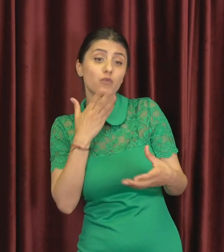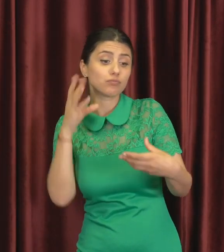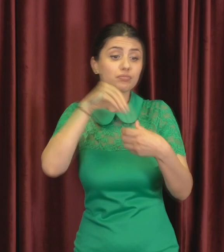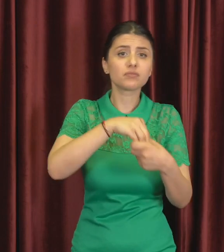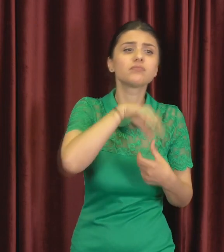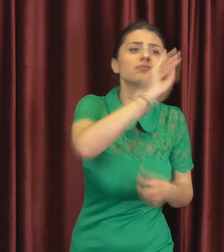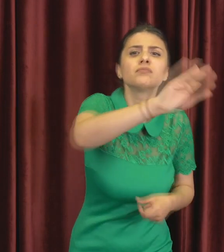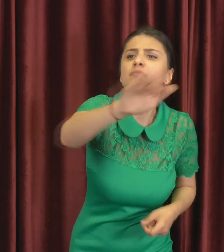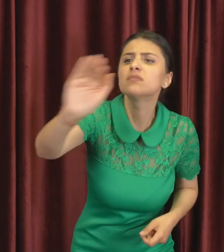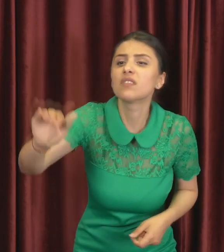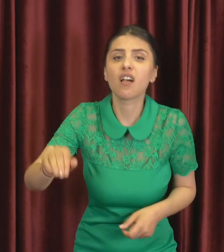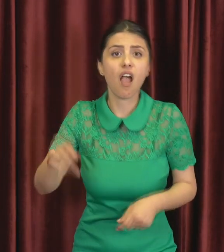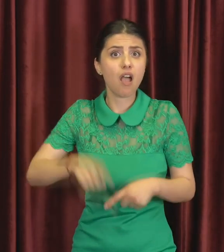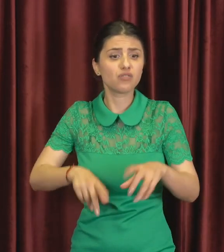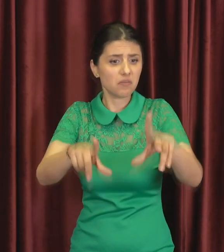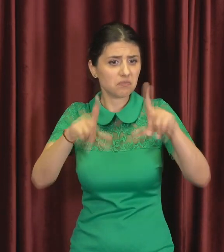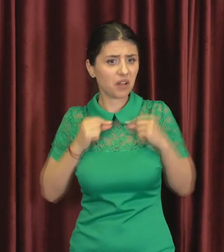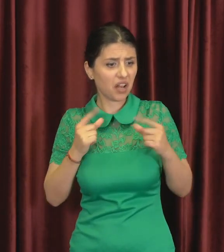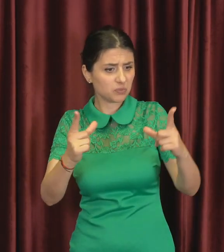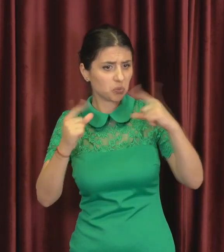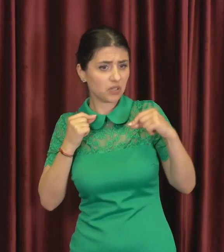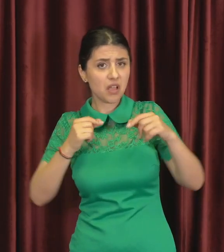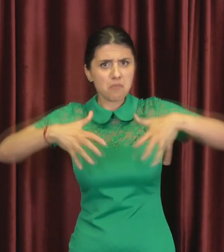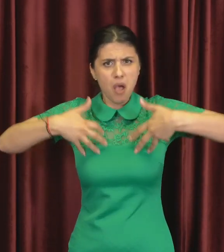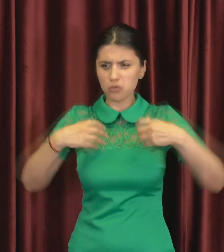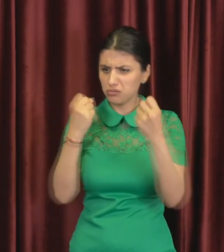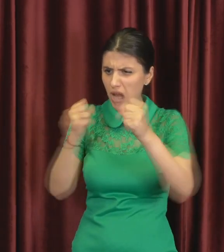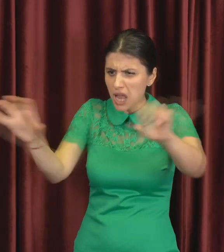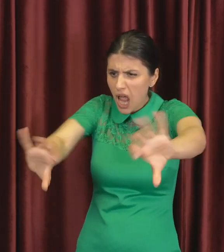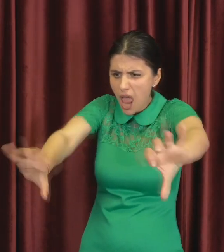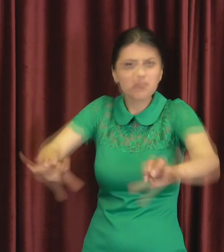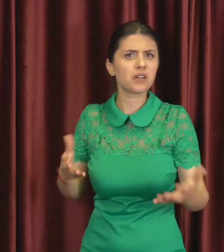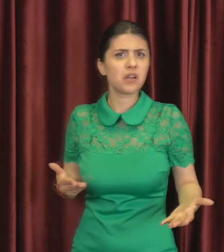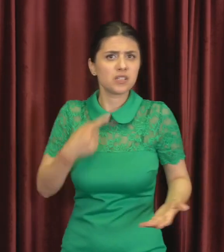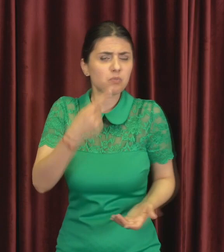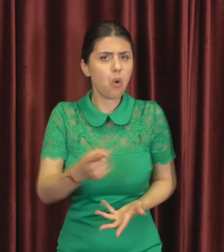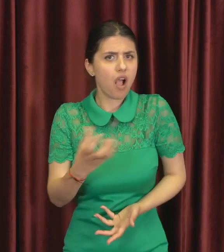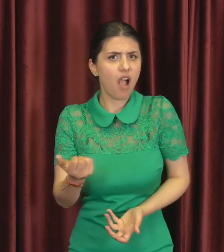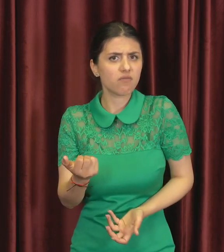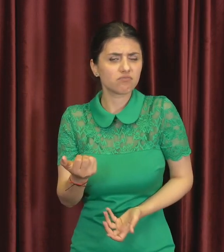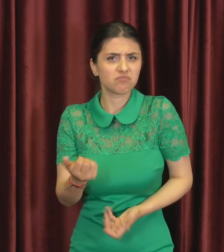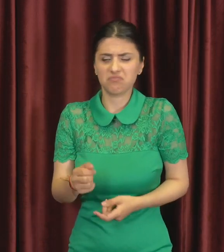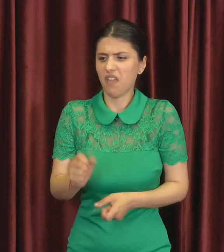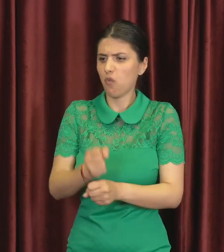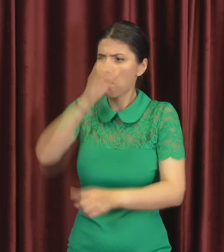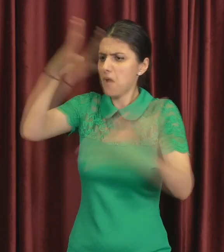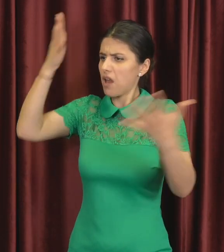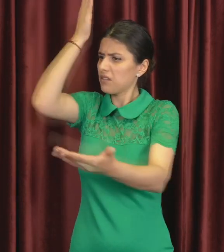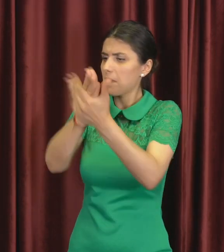oricine întreba, primea același răspuns, iar maimuțica se înfuria tot mai tare, spunându-și că i s-a făcut o mare nedreptate pentru că